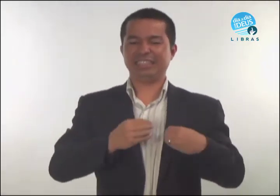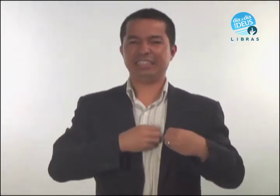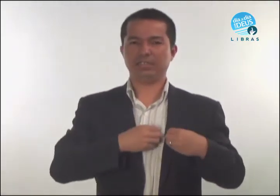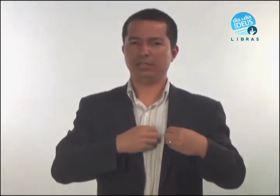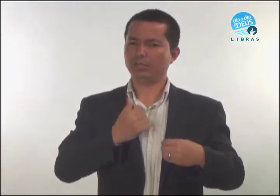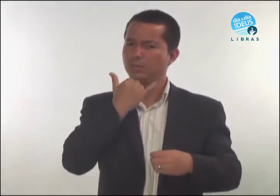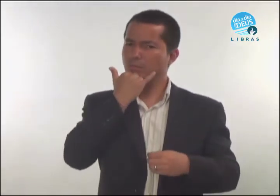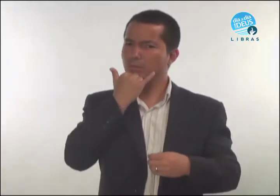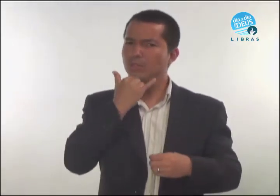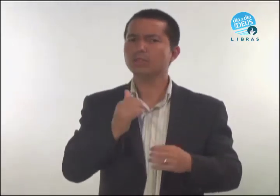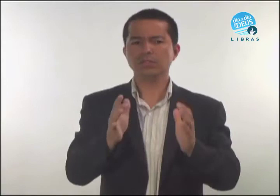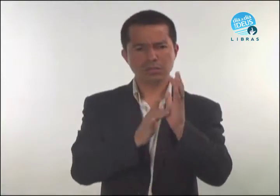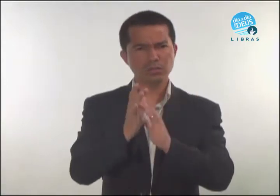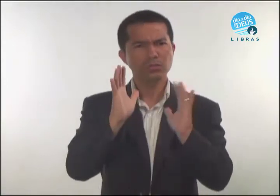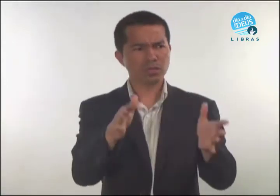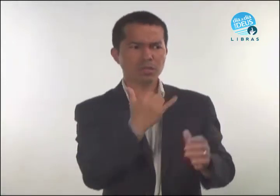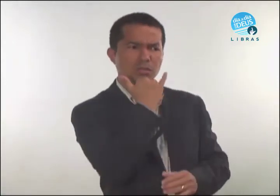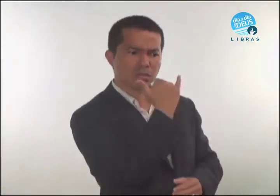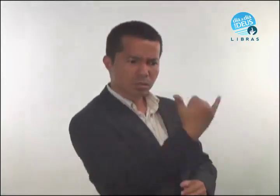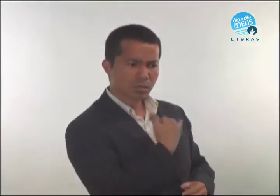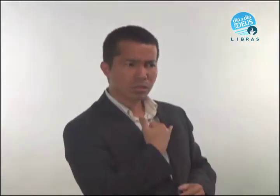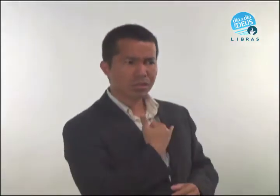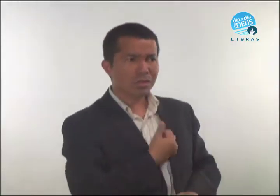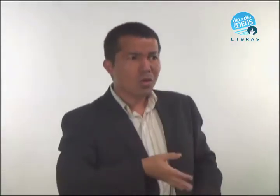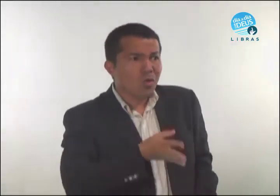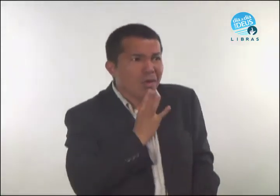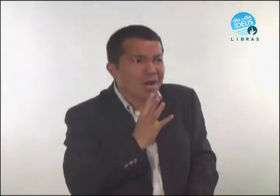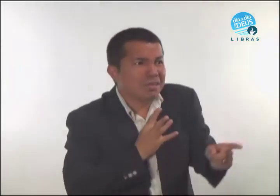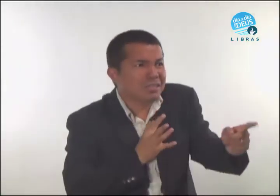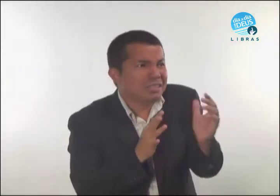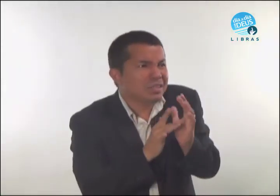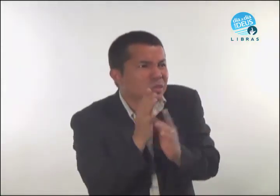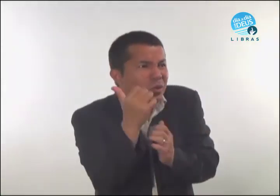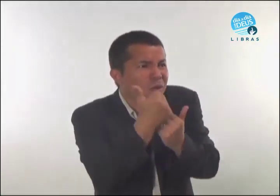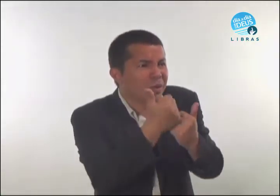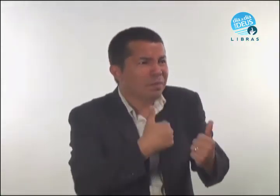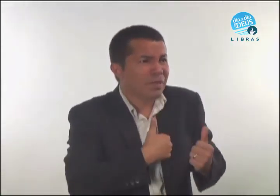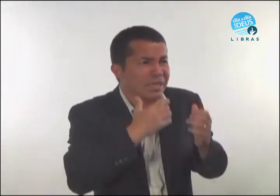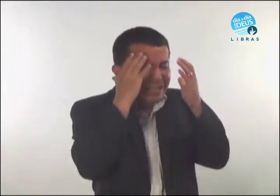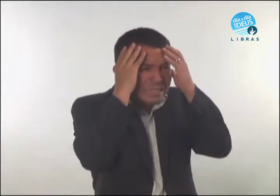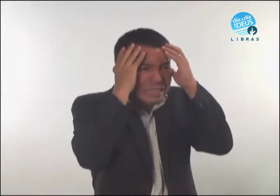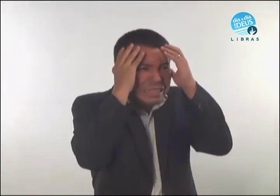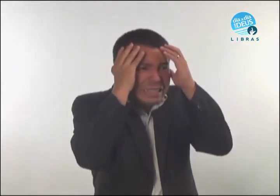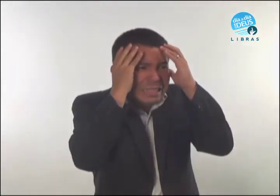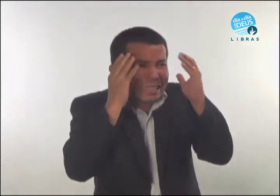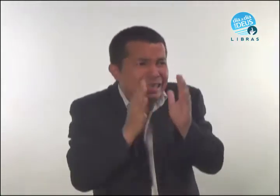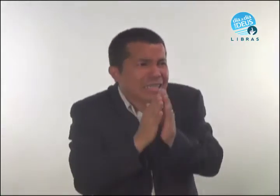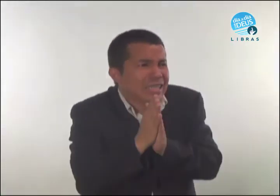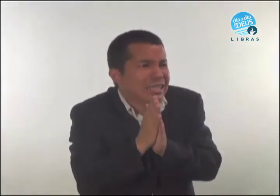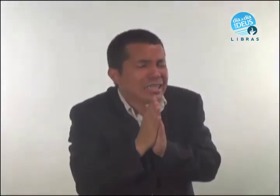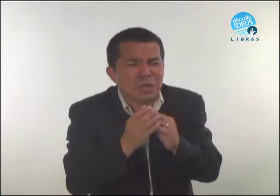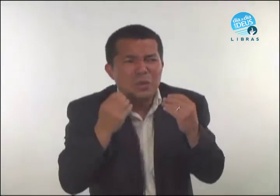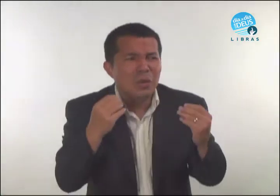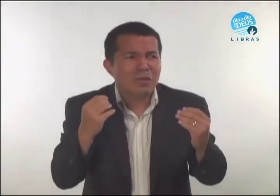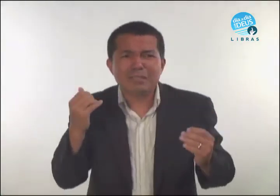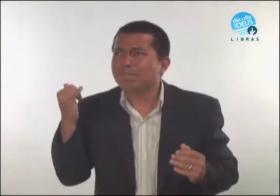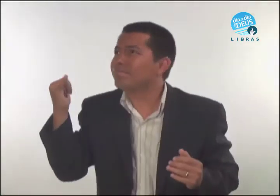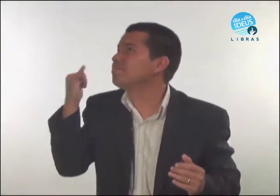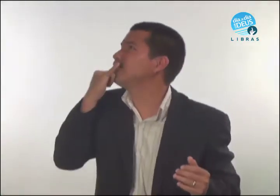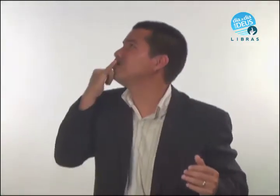verdade, já não resta sacrifício pelos pecados, pelo contrário, certa expectação horrível de